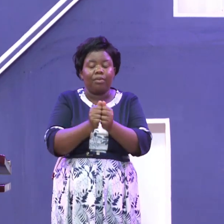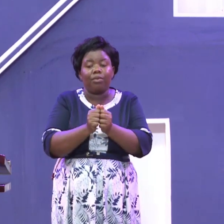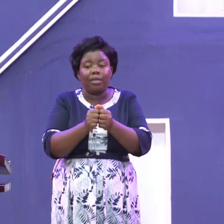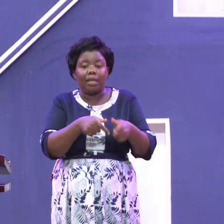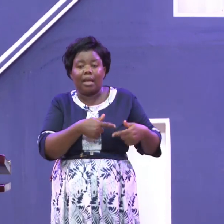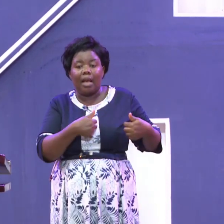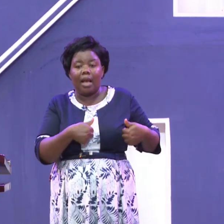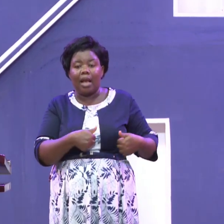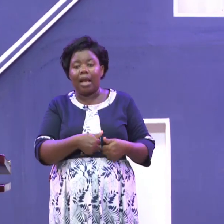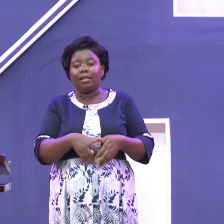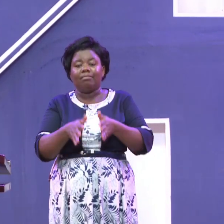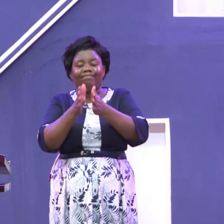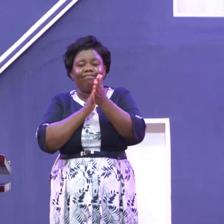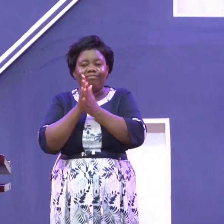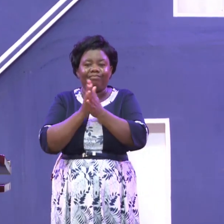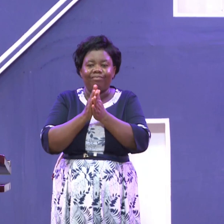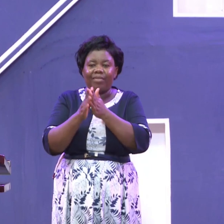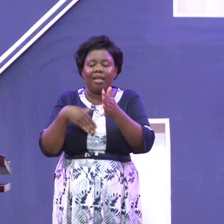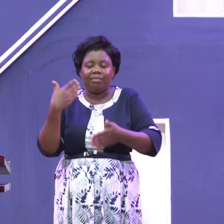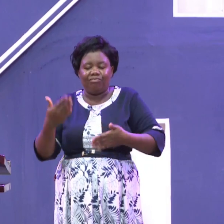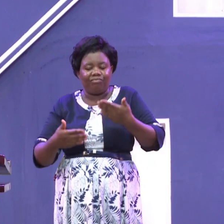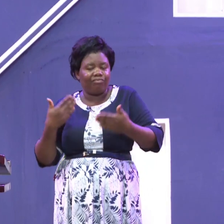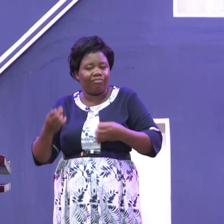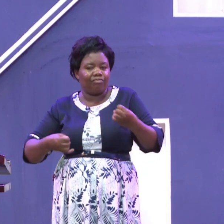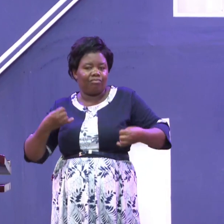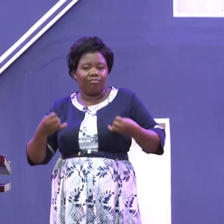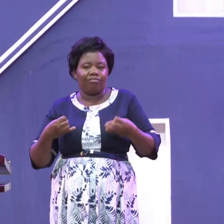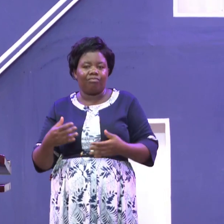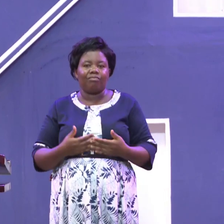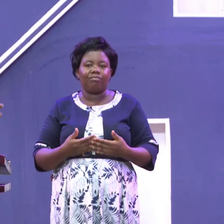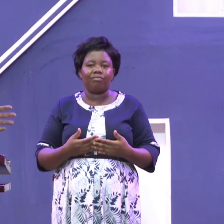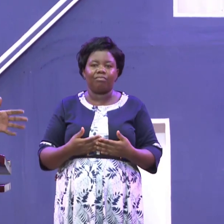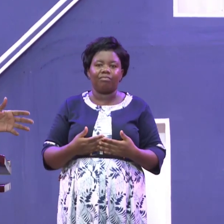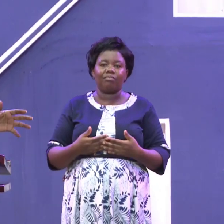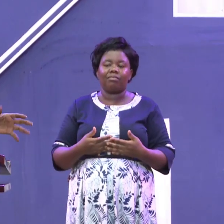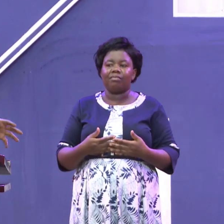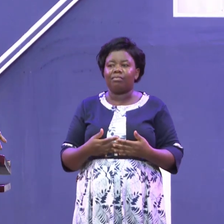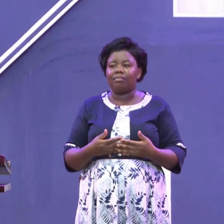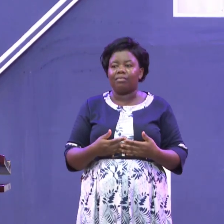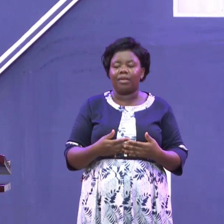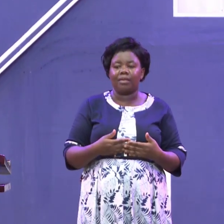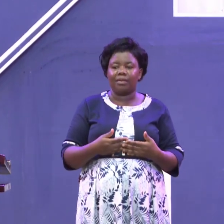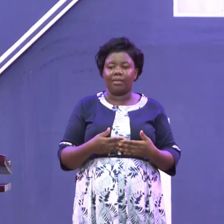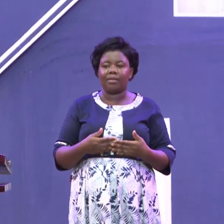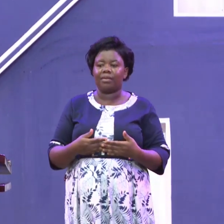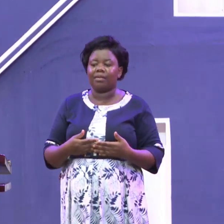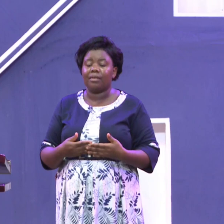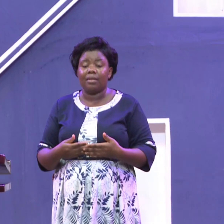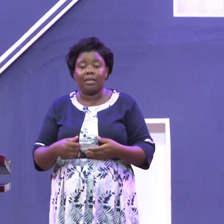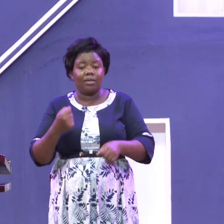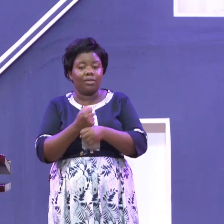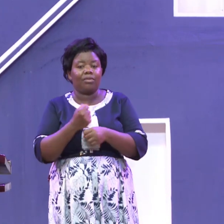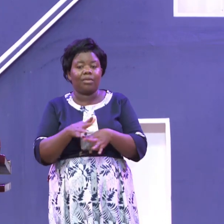n'omutima ogwo ogwagala willing heart nga tolimu kuwalirizibwa kikole